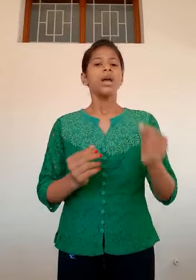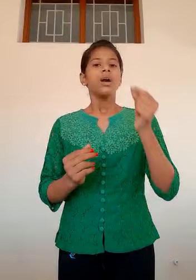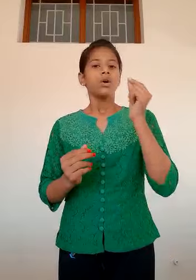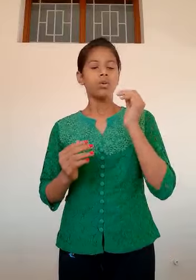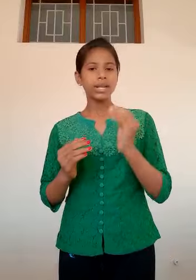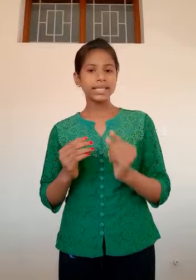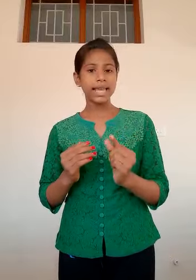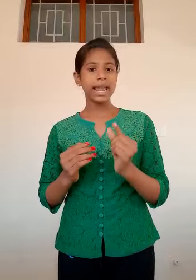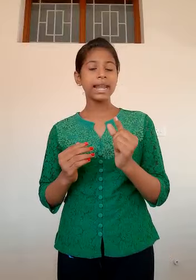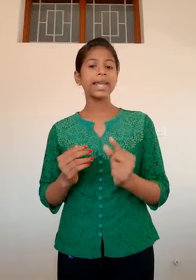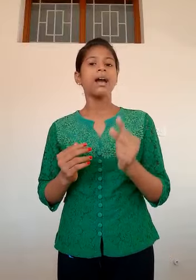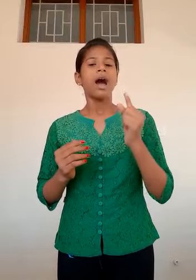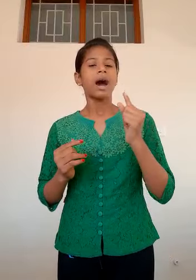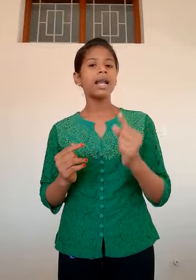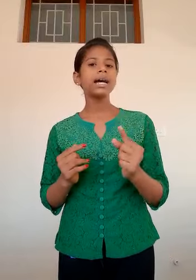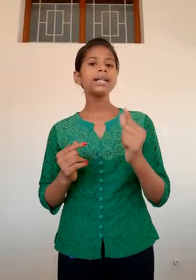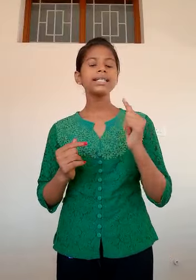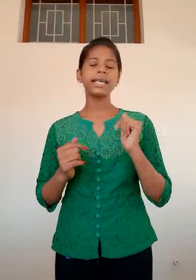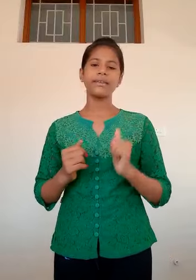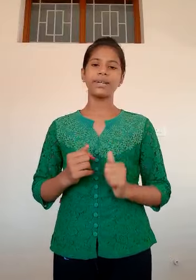ήமplainயா செய்கோல்warmaphDesême precis